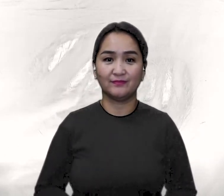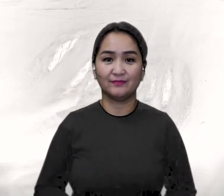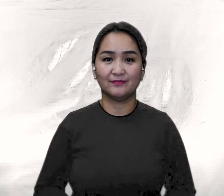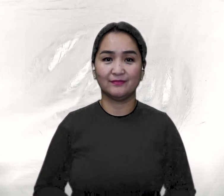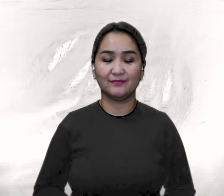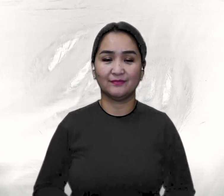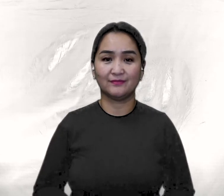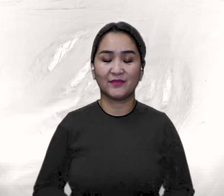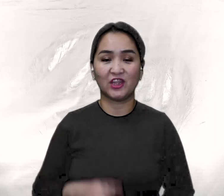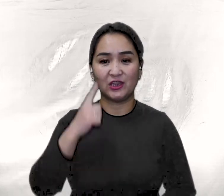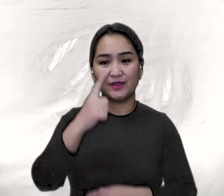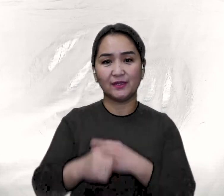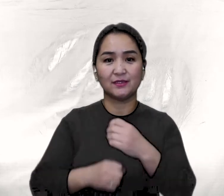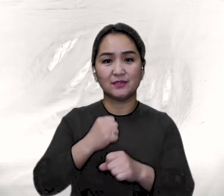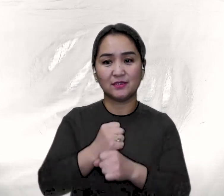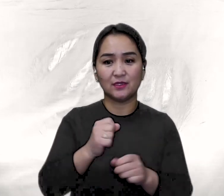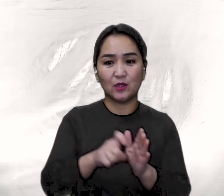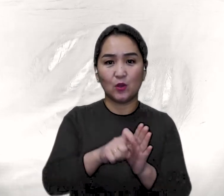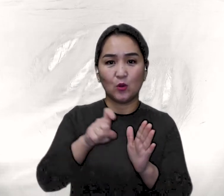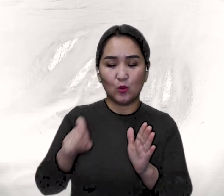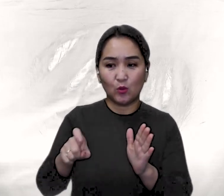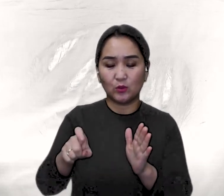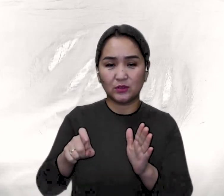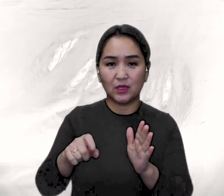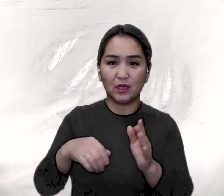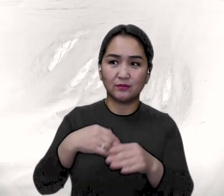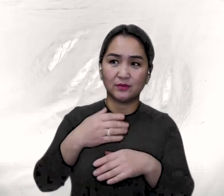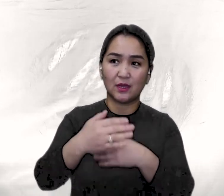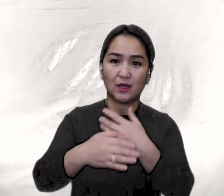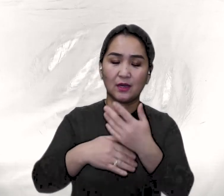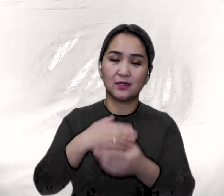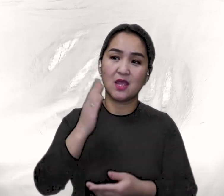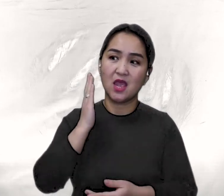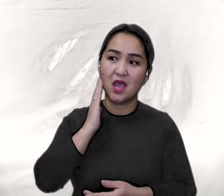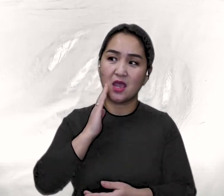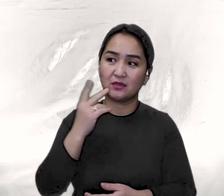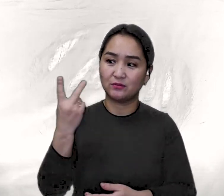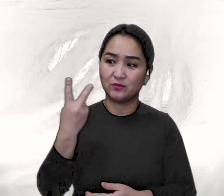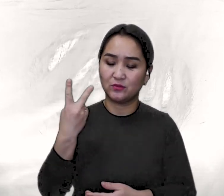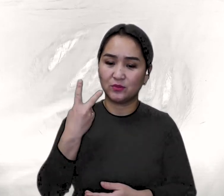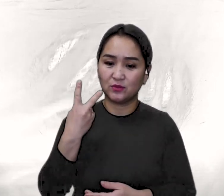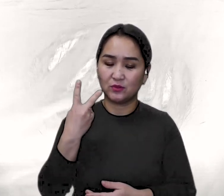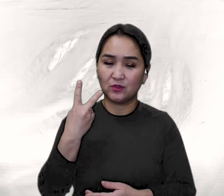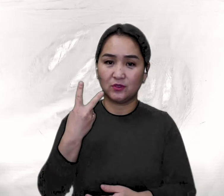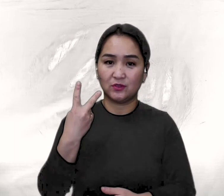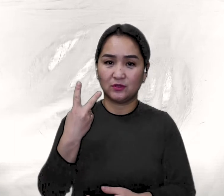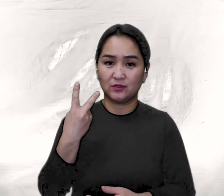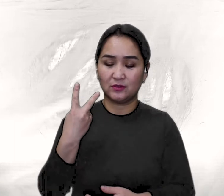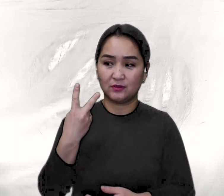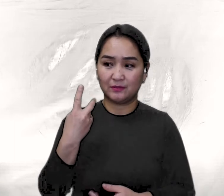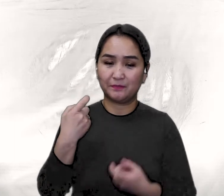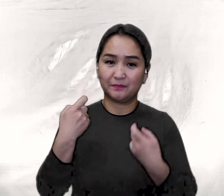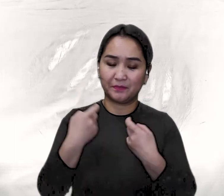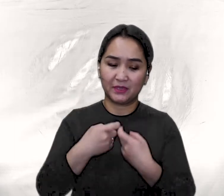Тэгээд жил гарan тгийж овч ээж дөр тохиролцоод хойлоо сэтгэл зүйч төр уулзаж үзье. Хойлоо